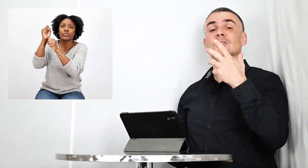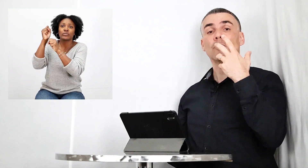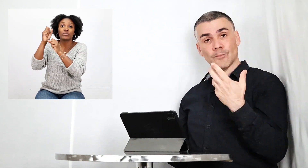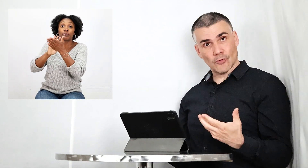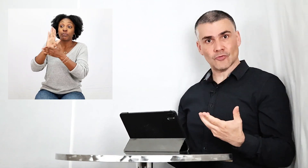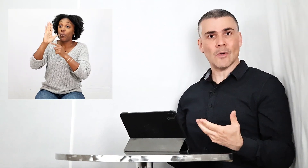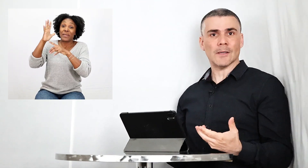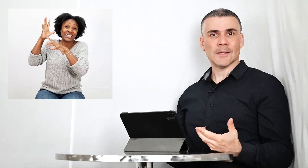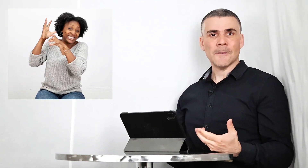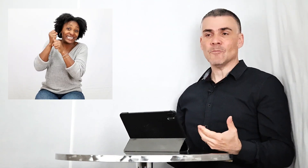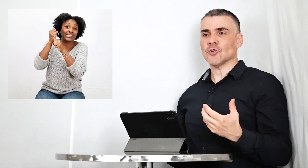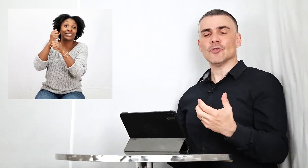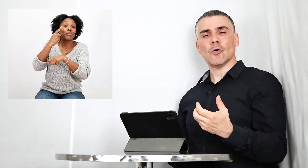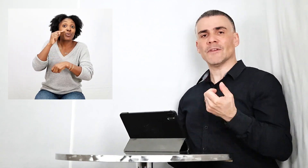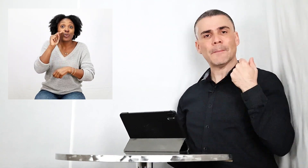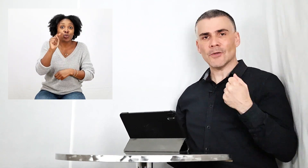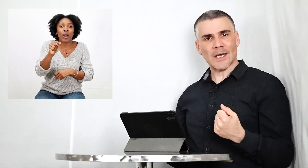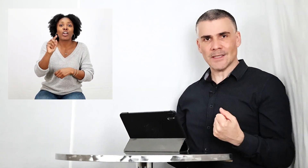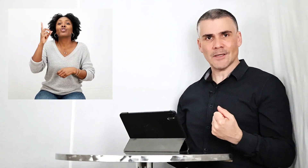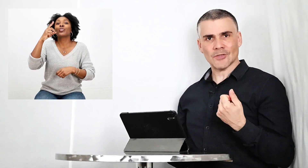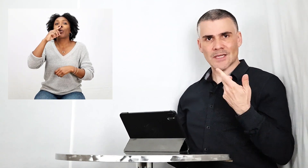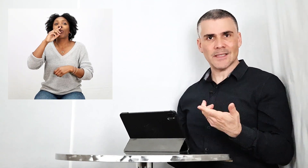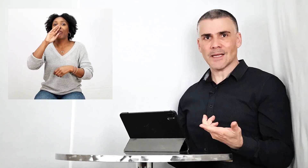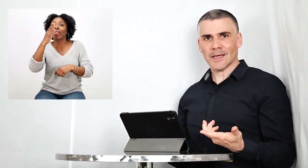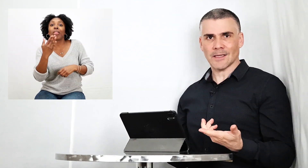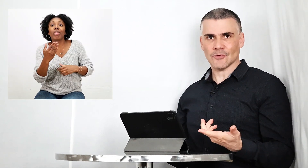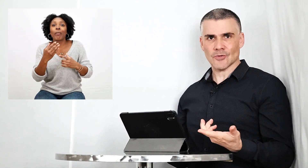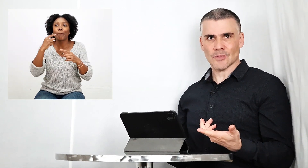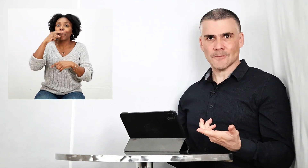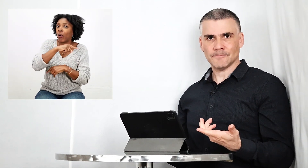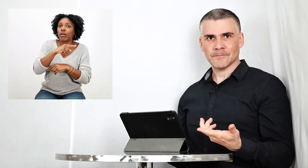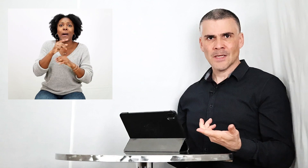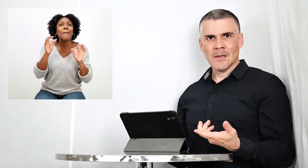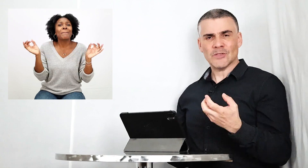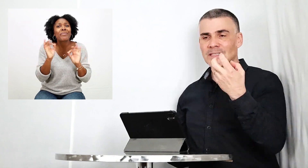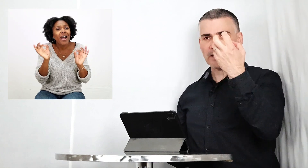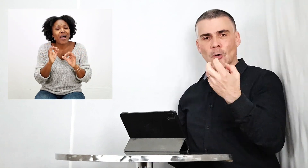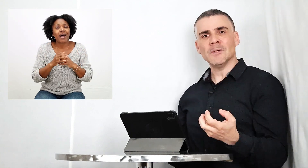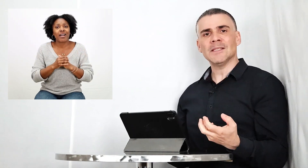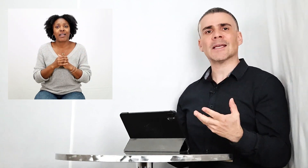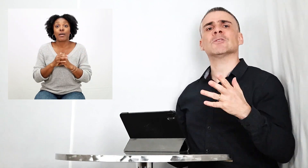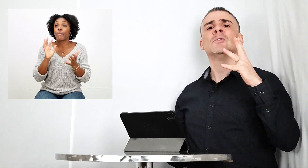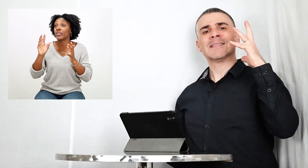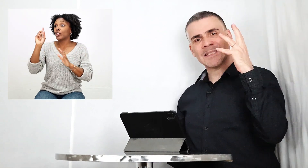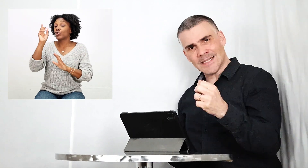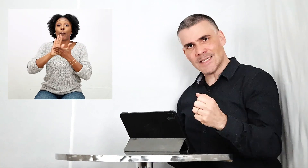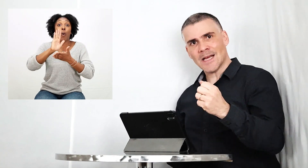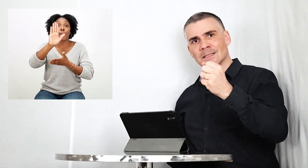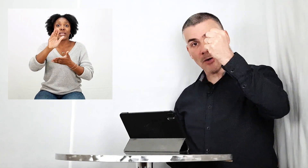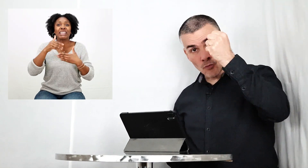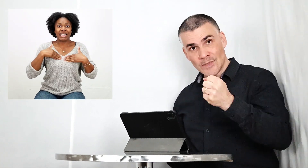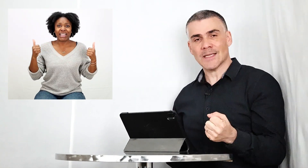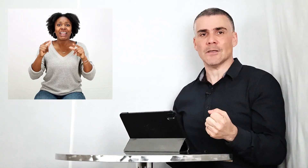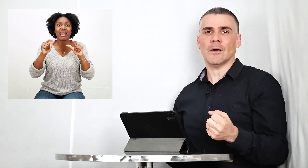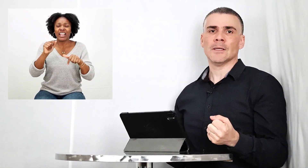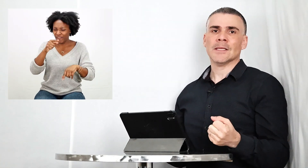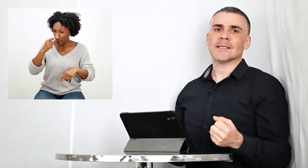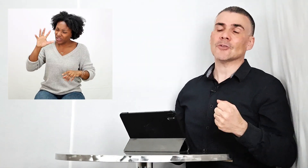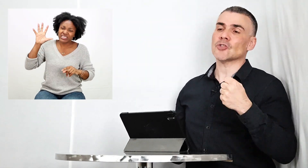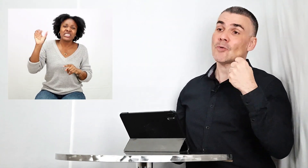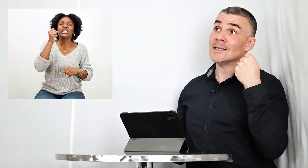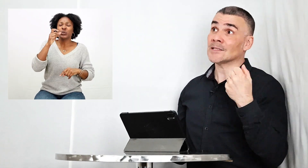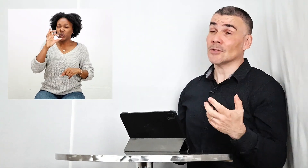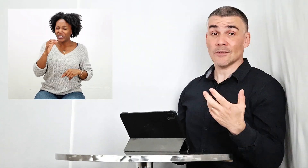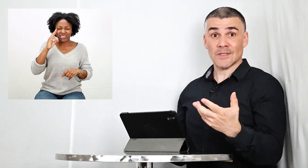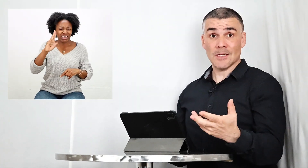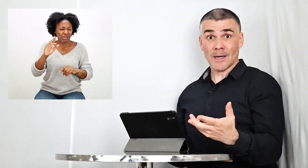choses-là parce qu'elles sont pour toi. Dieu ne revient pas en arrière quand il a déclaré quelque chose. Peut-être si tu as promis une guérison, saisis-la à dire oui Seigneur.